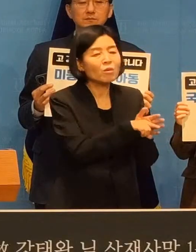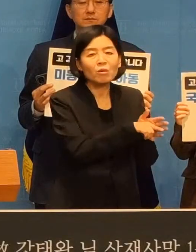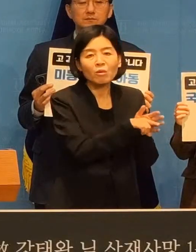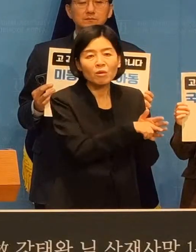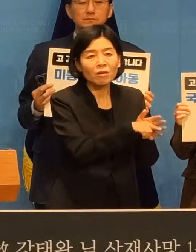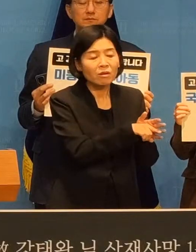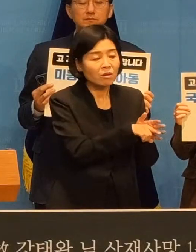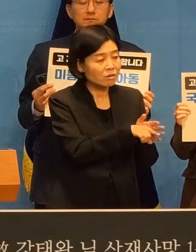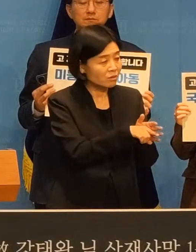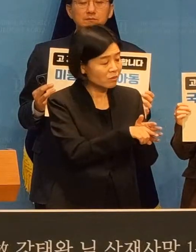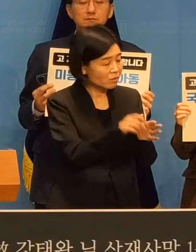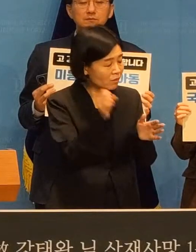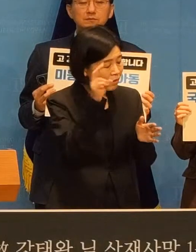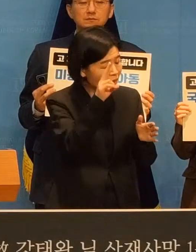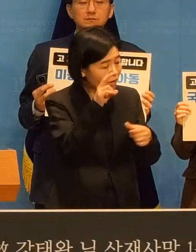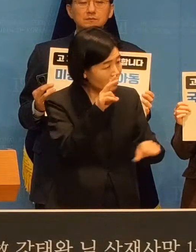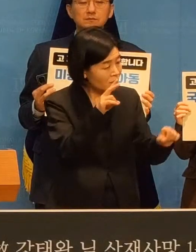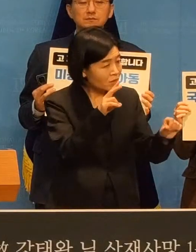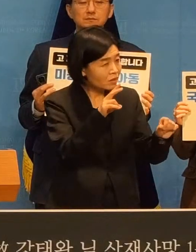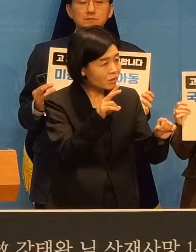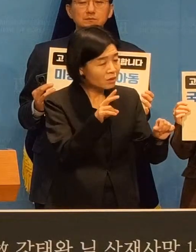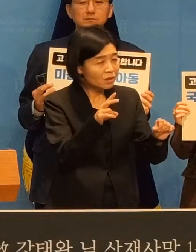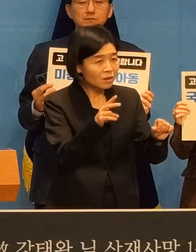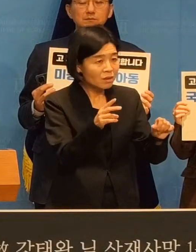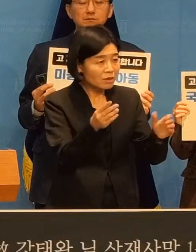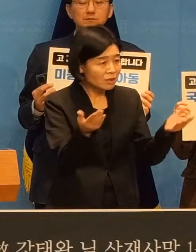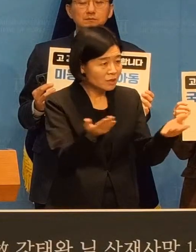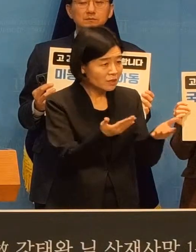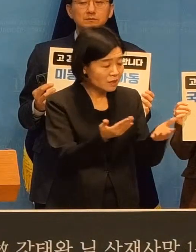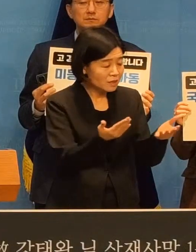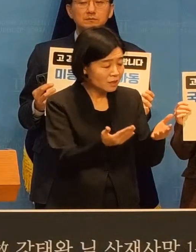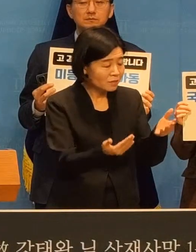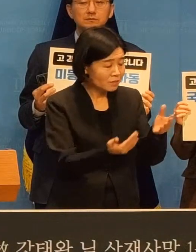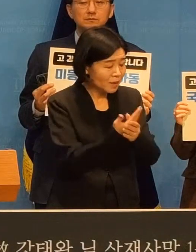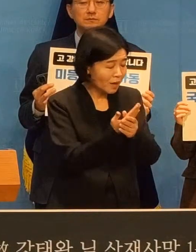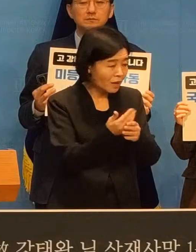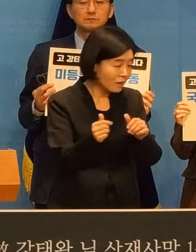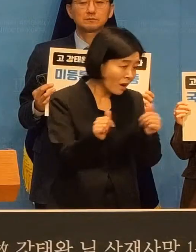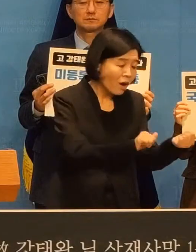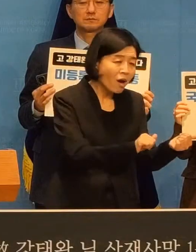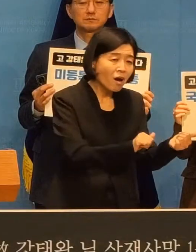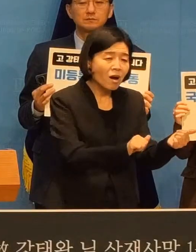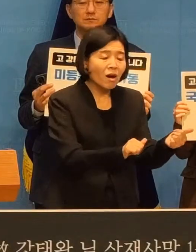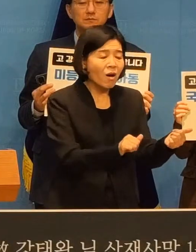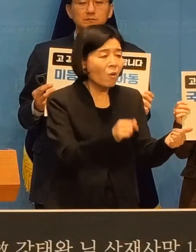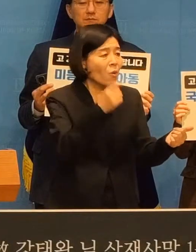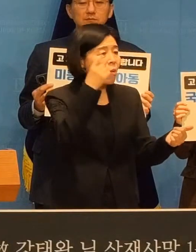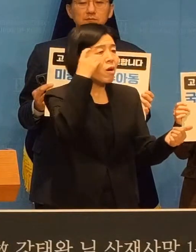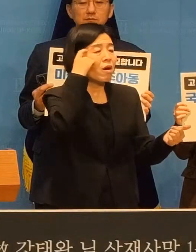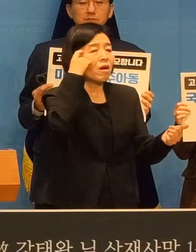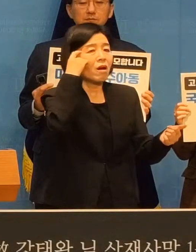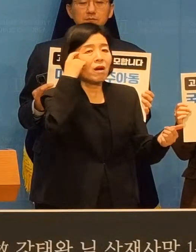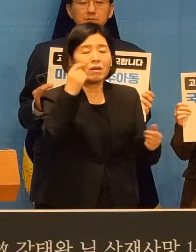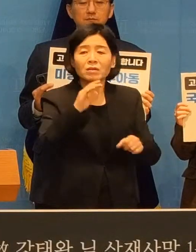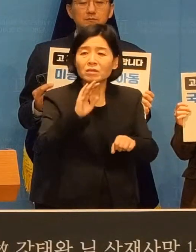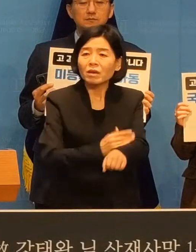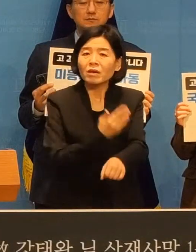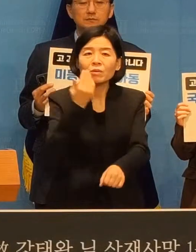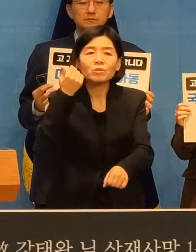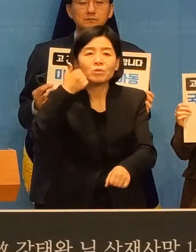산채 사고로 목숨을 잃었어요. 왜 그런 일이 일어나는지, 누가